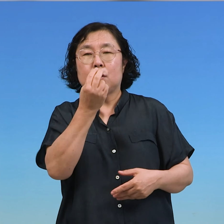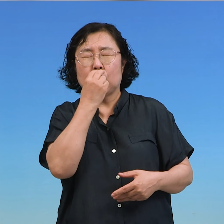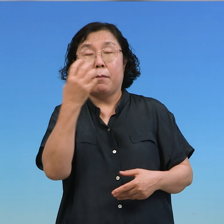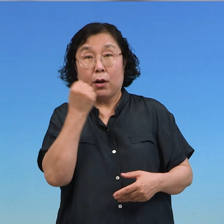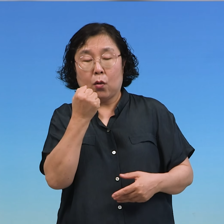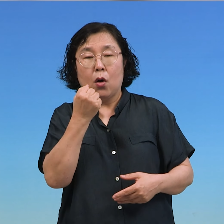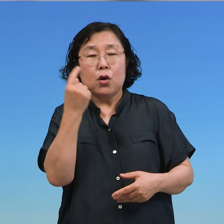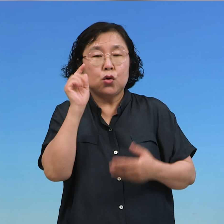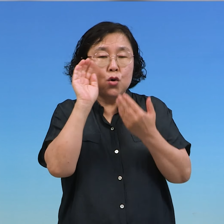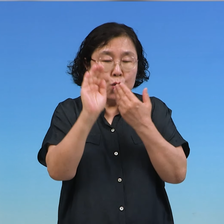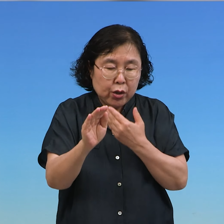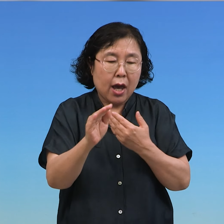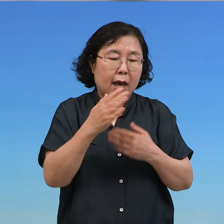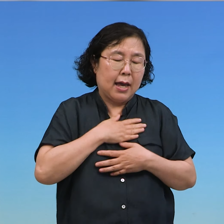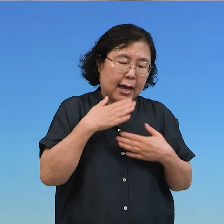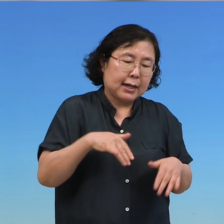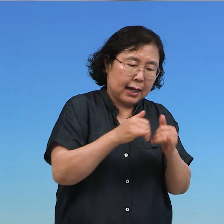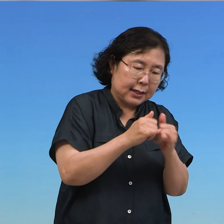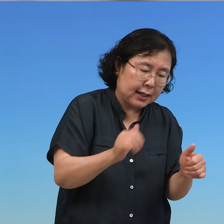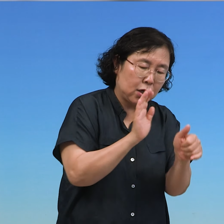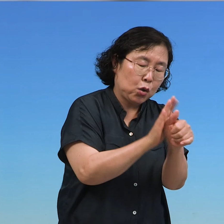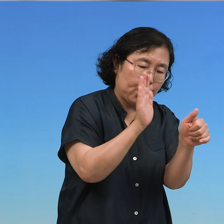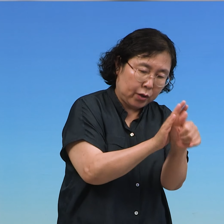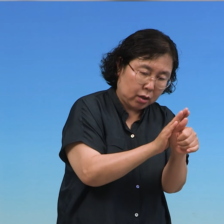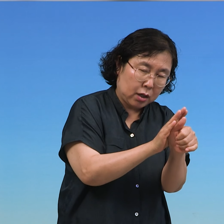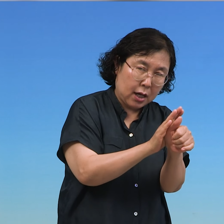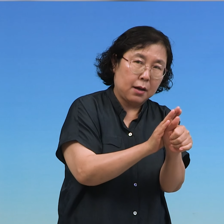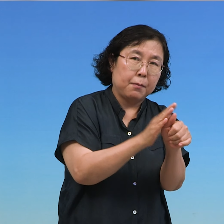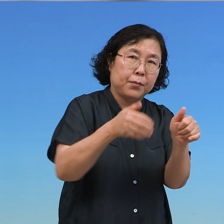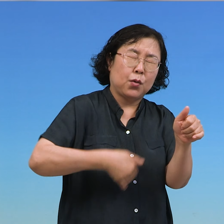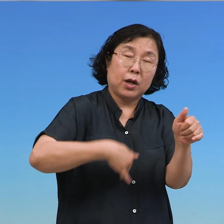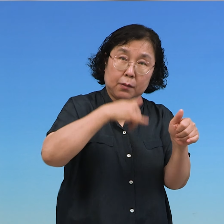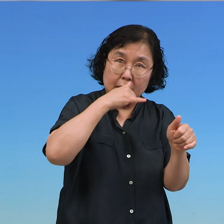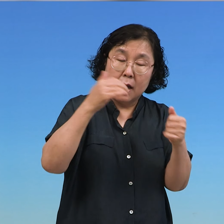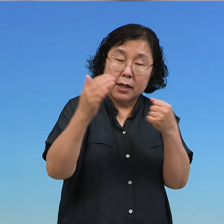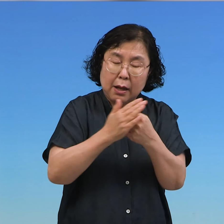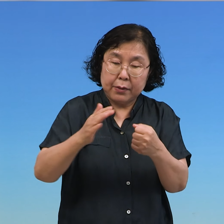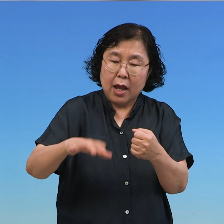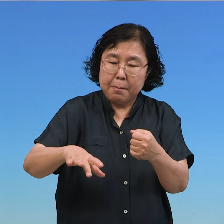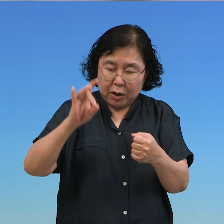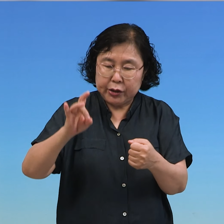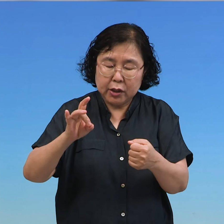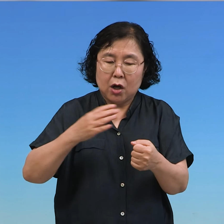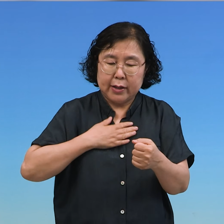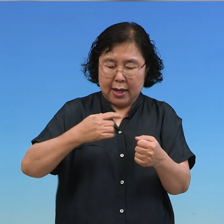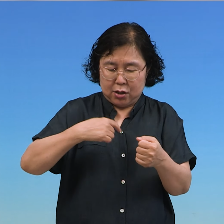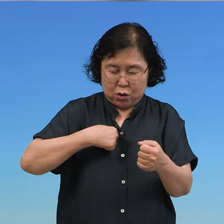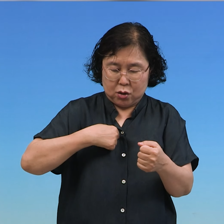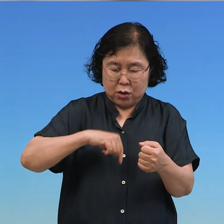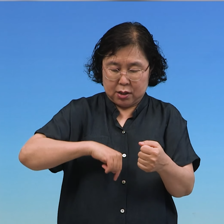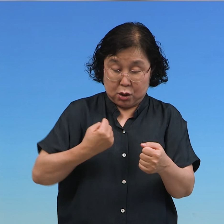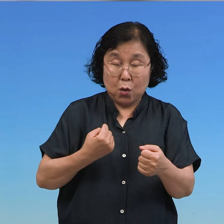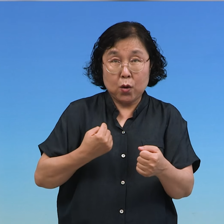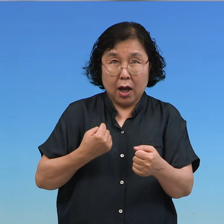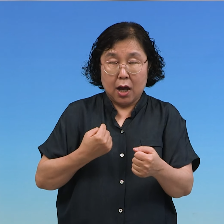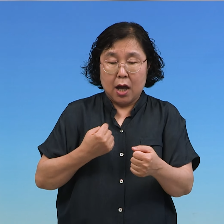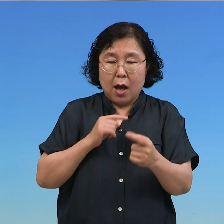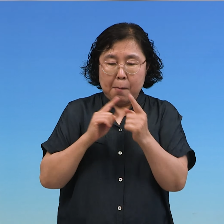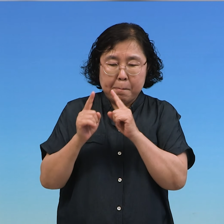약자들을 도와라 여러분 말씀으로 듣는 자가 살아나리라 여러분